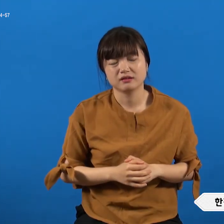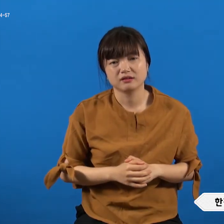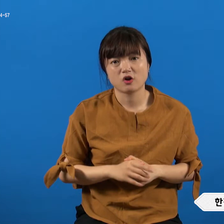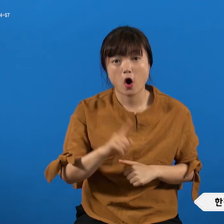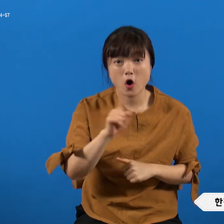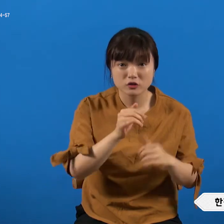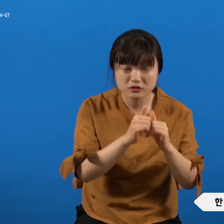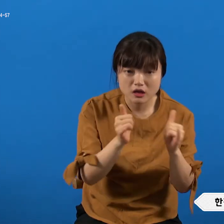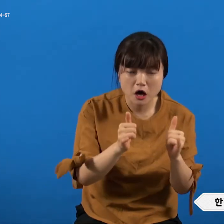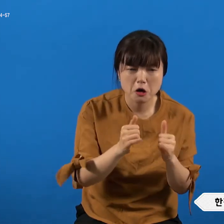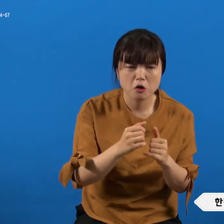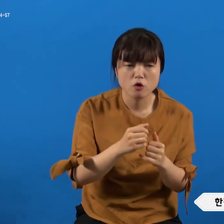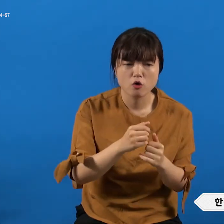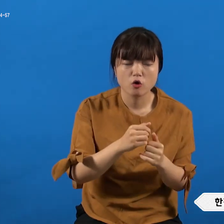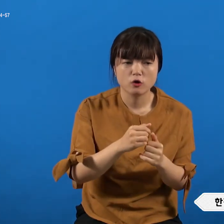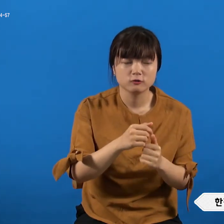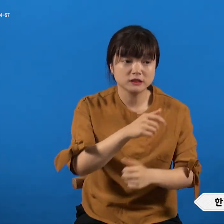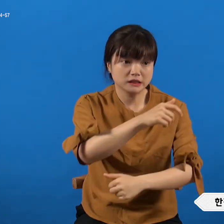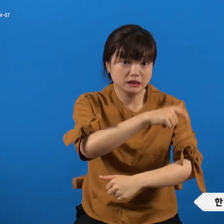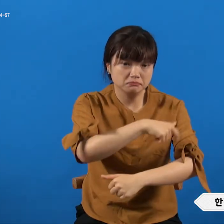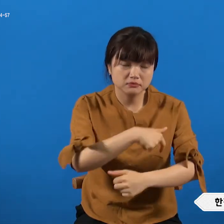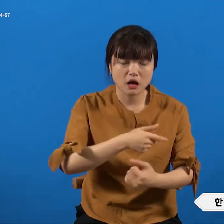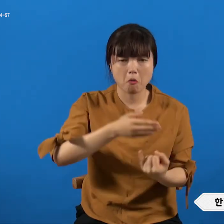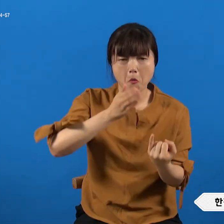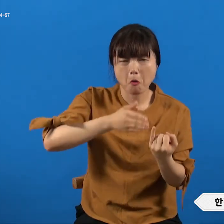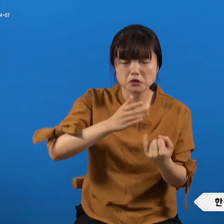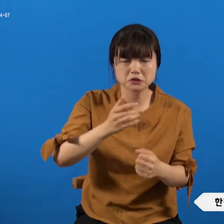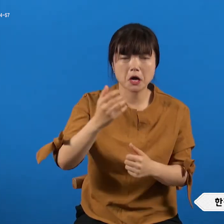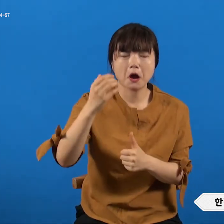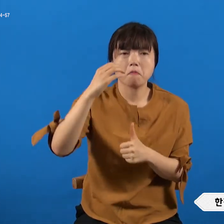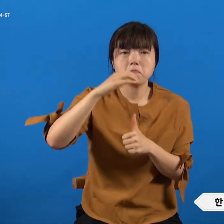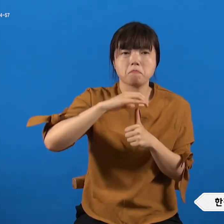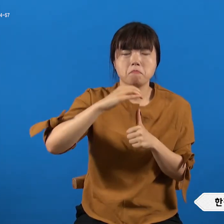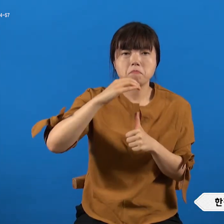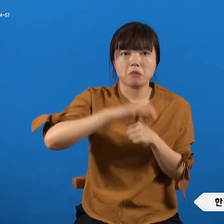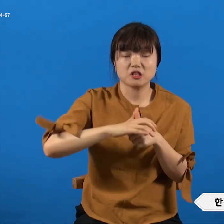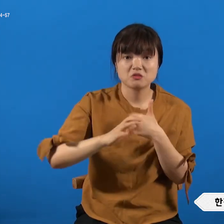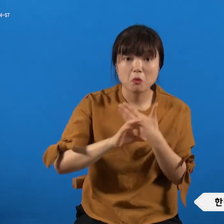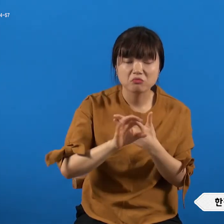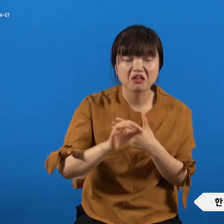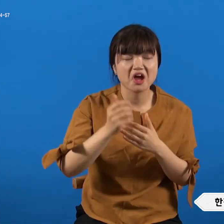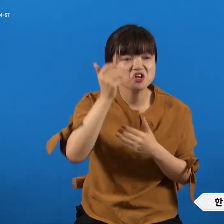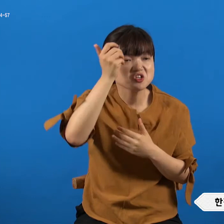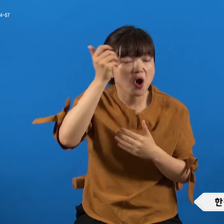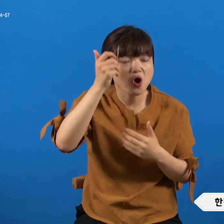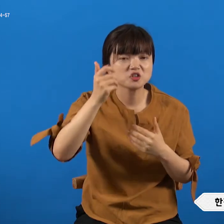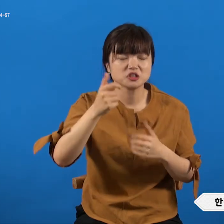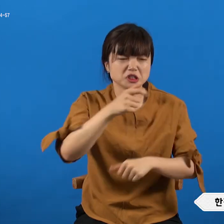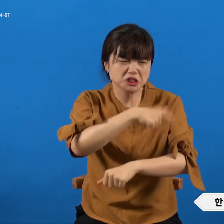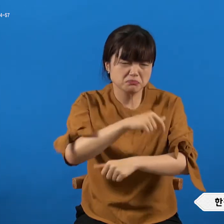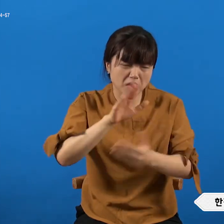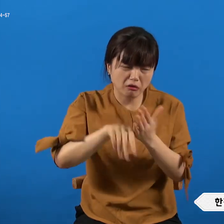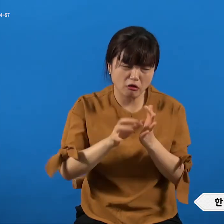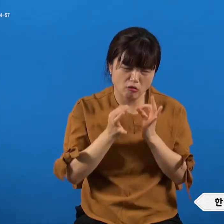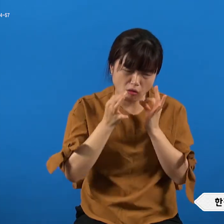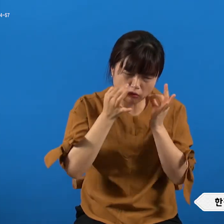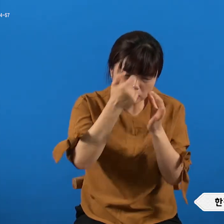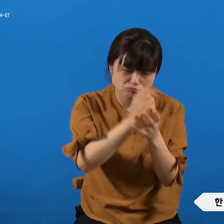어떤 사람은 중직자가 되고 나면 영적인 성장이 그냥 멈춰버립니다. 집사일 때는